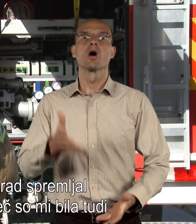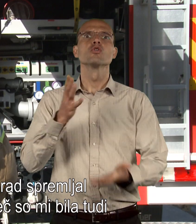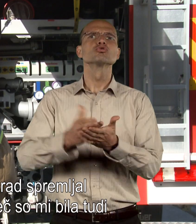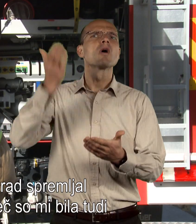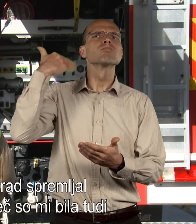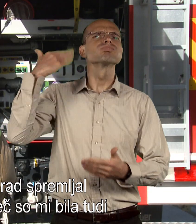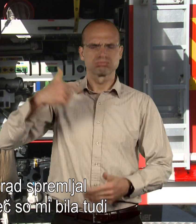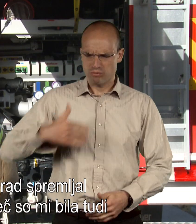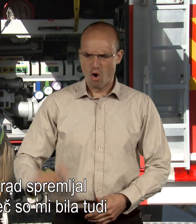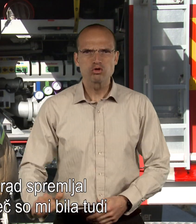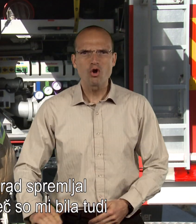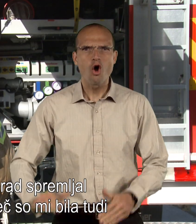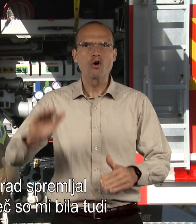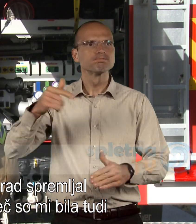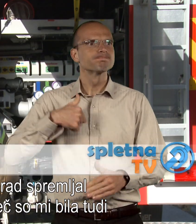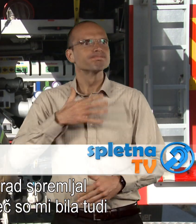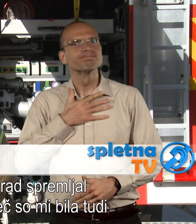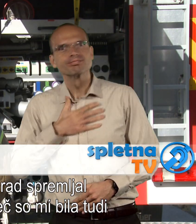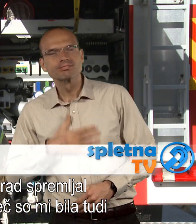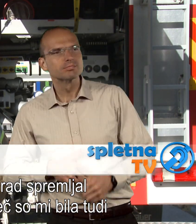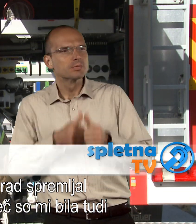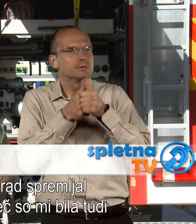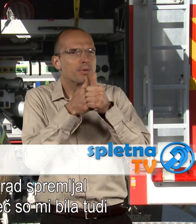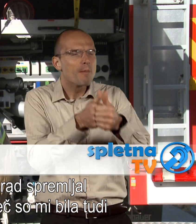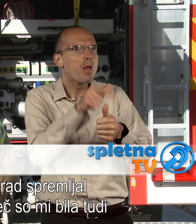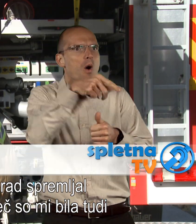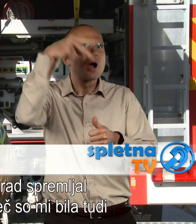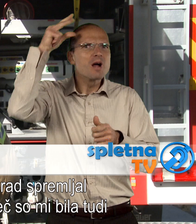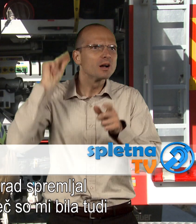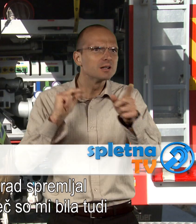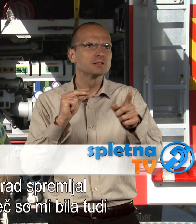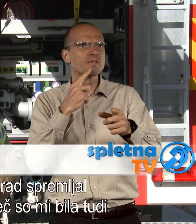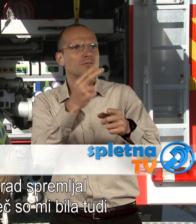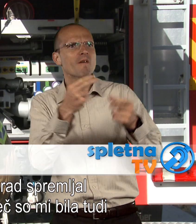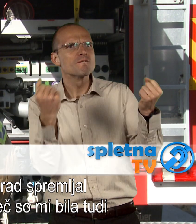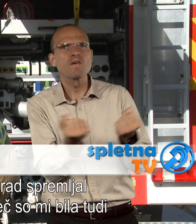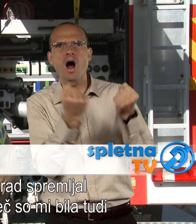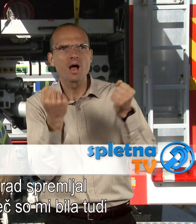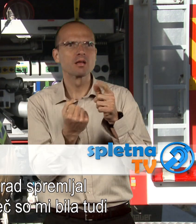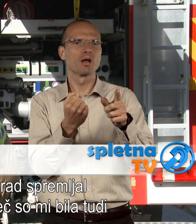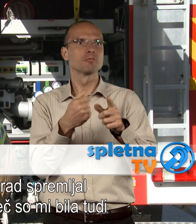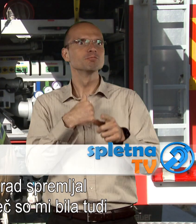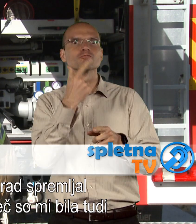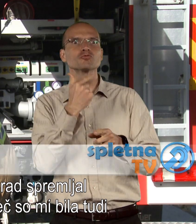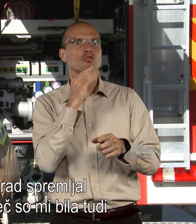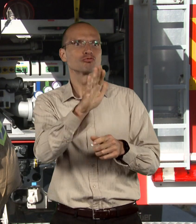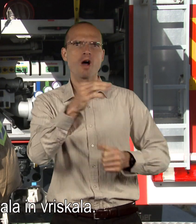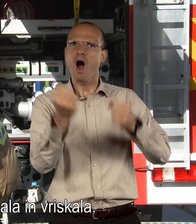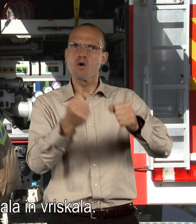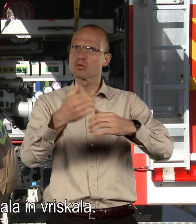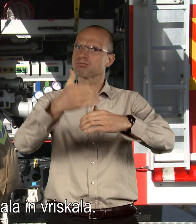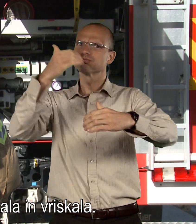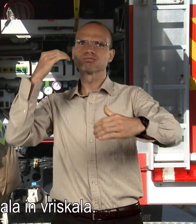Že kot otrok sem rad spremljal gasilce na raznih vajah, posebej so mi všeč ta vozila